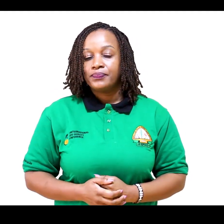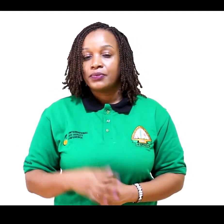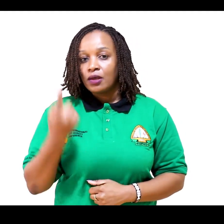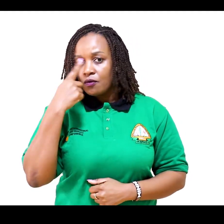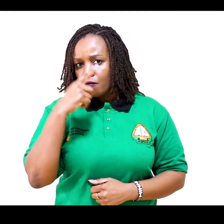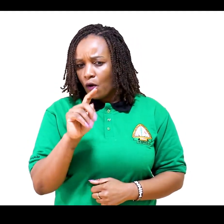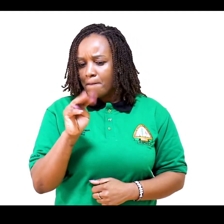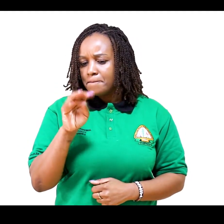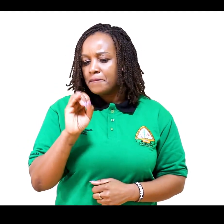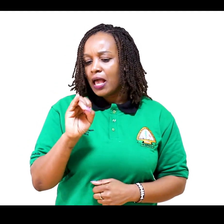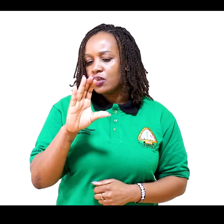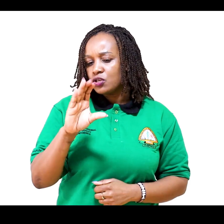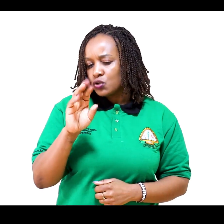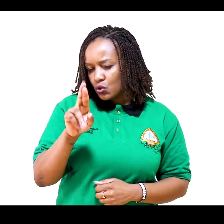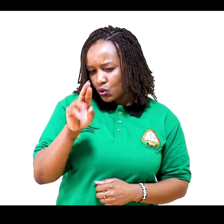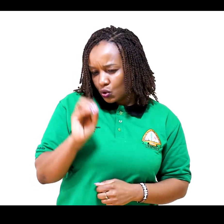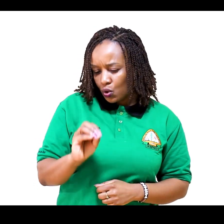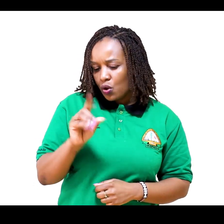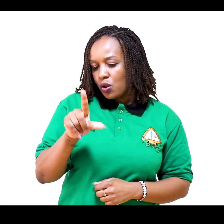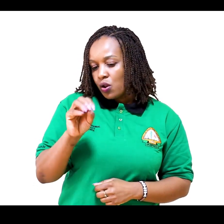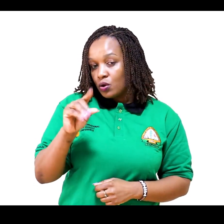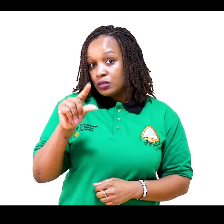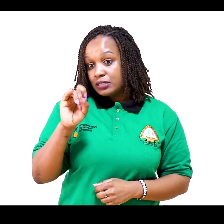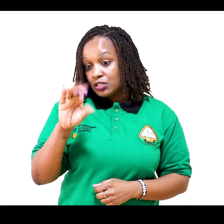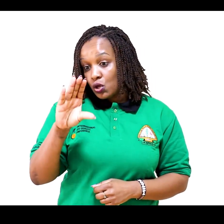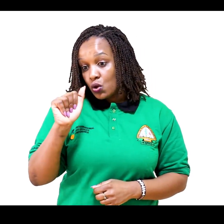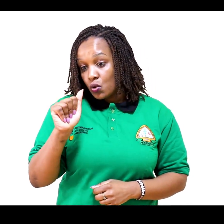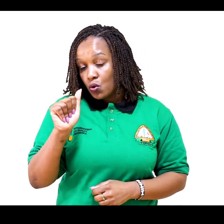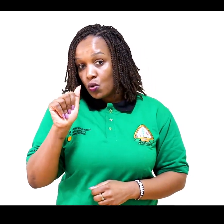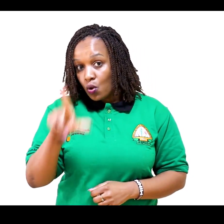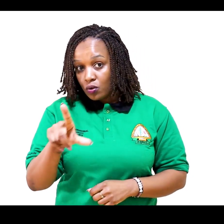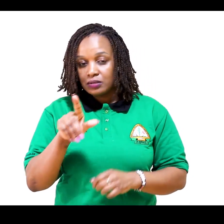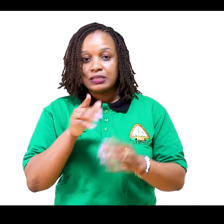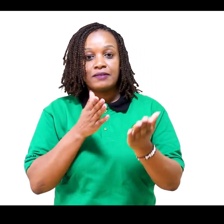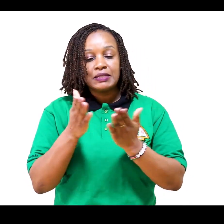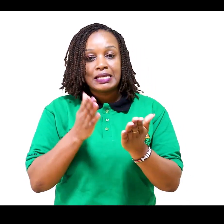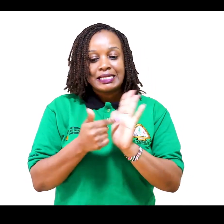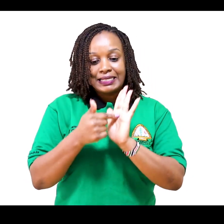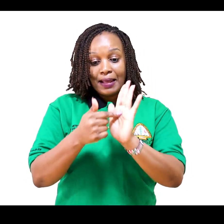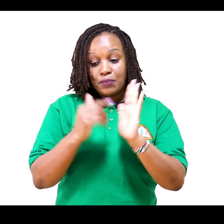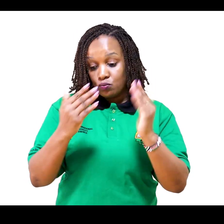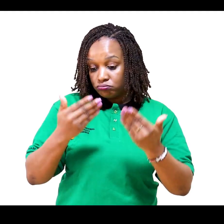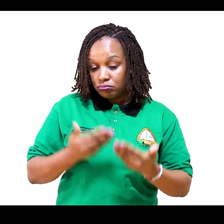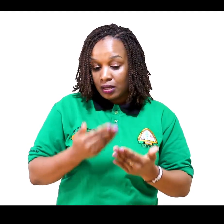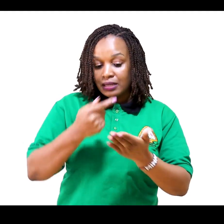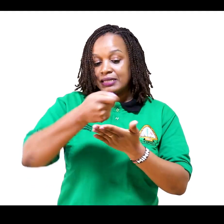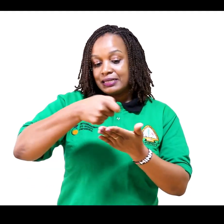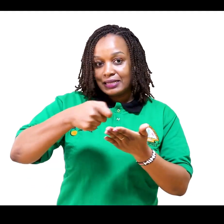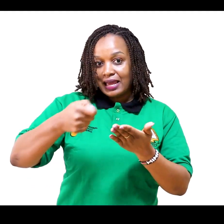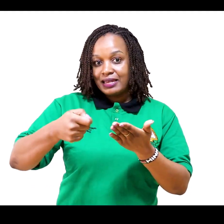Kwa uchambuzi wa mycological, mahitaji ni mapokezi ya sampuli, kusainiwa kwa mkataba wa